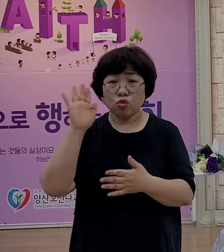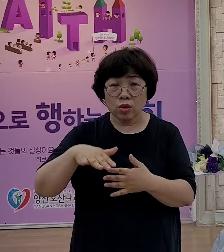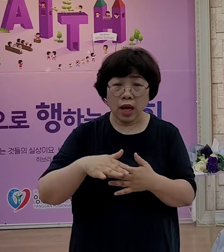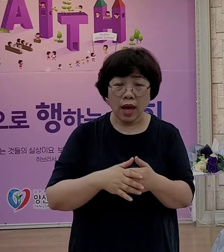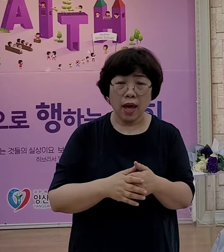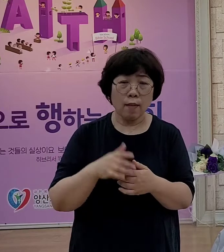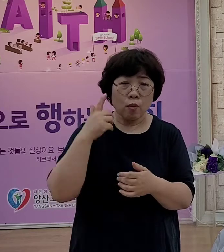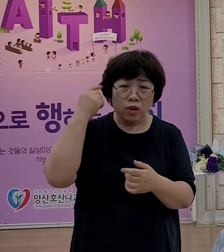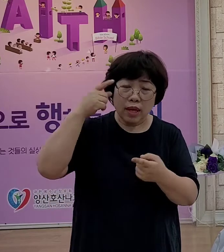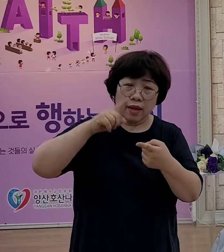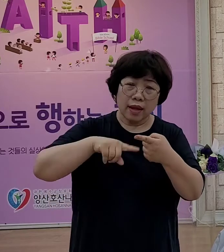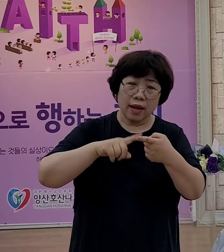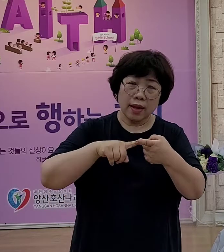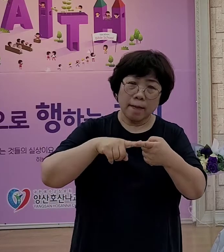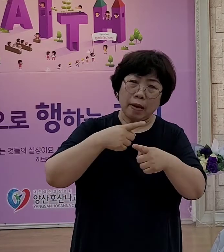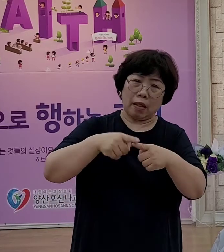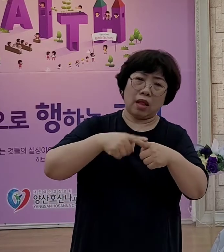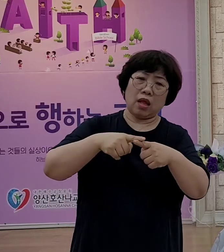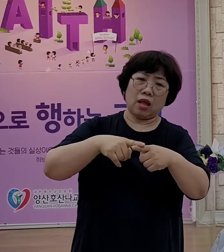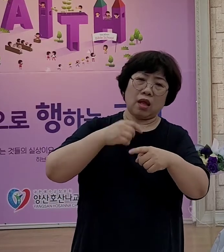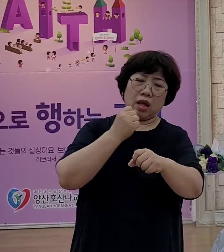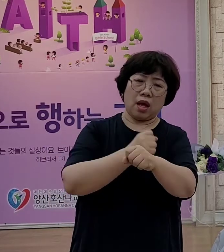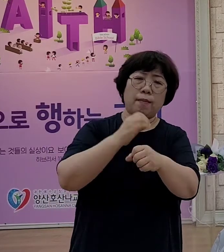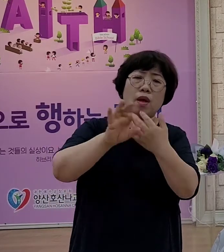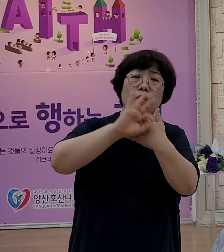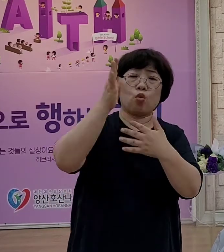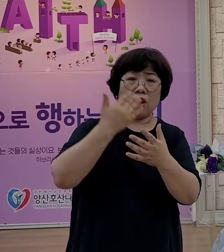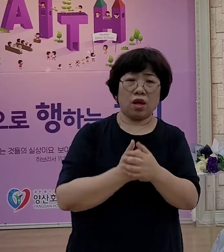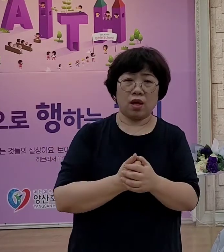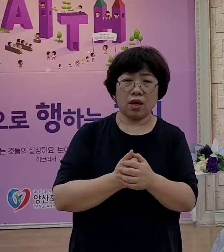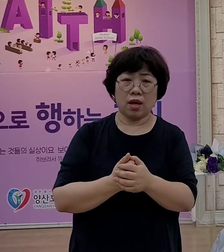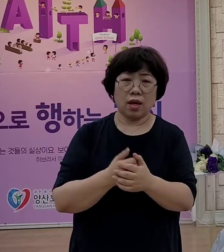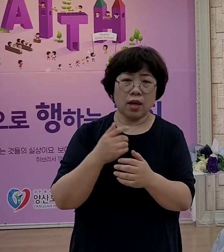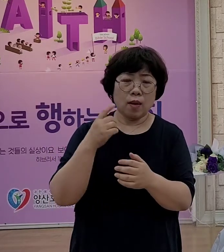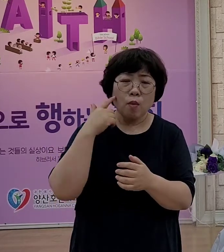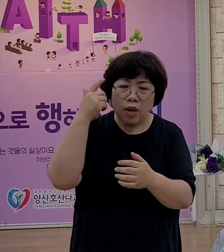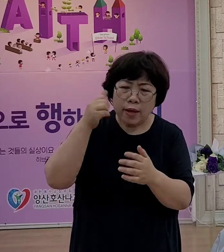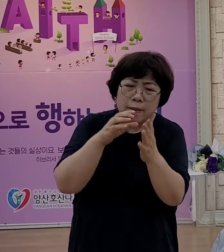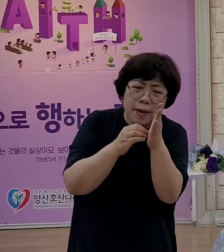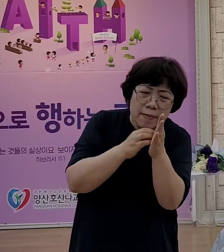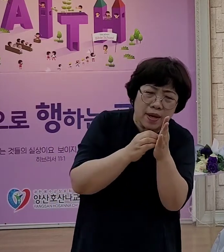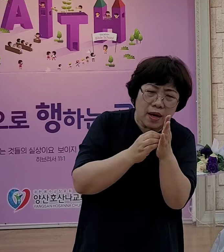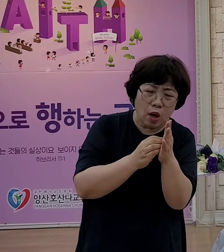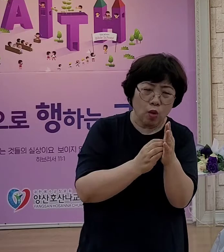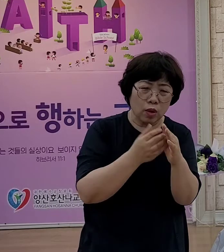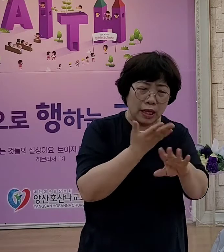근데 목사님한테 말하지 마세요. 이게 사탄이 하는 역사라는 거예요.